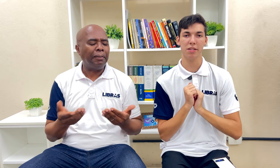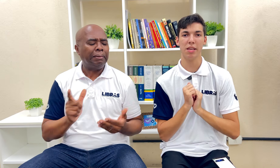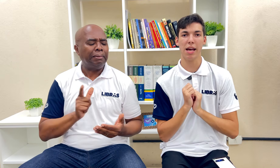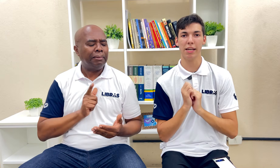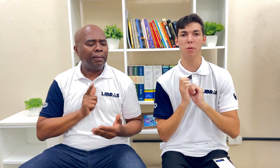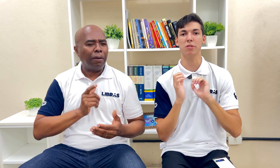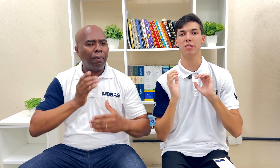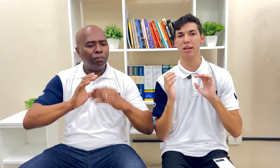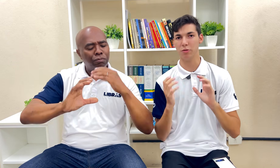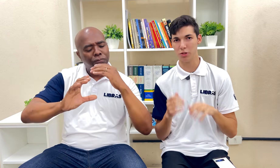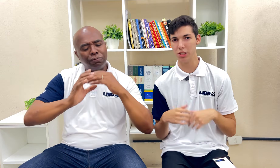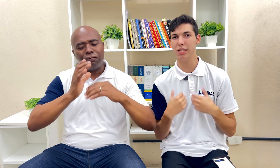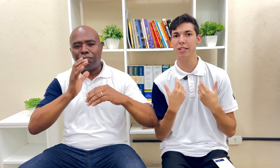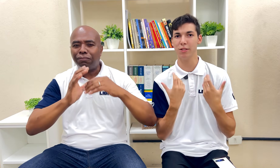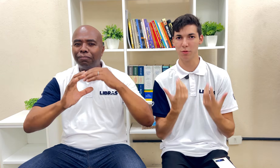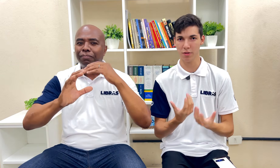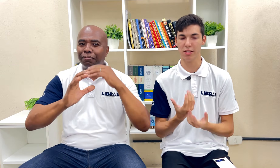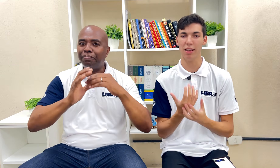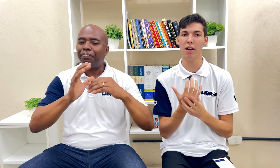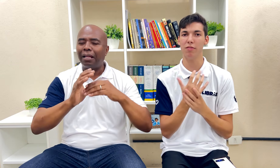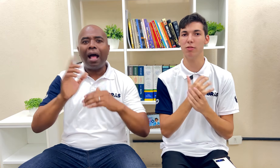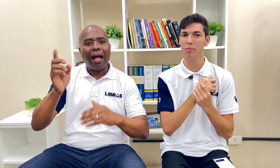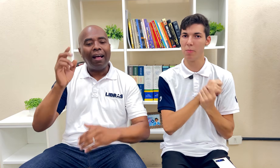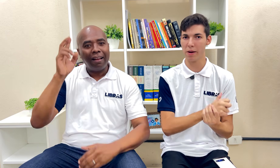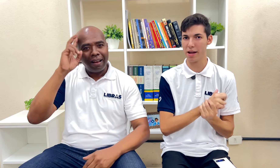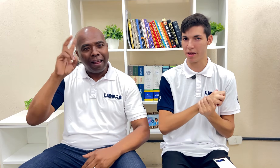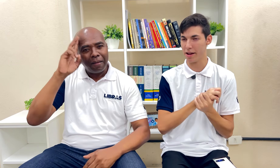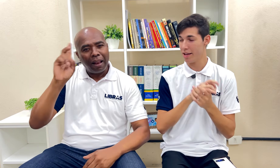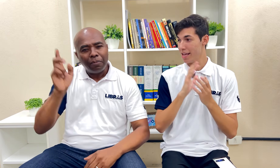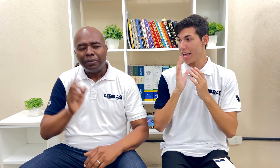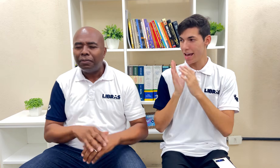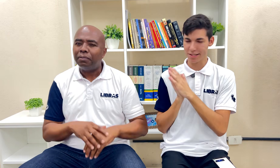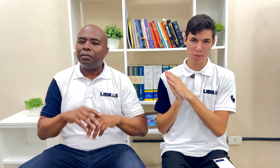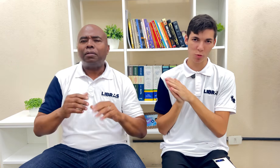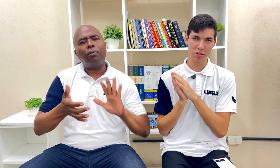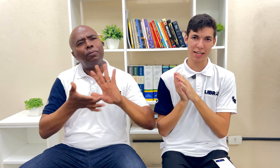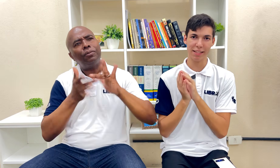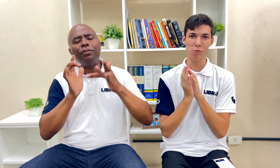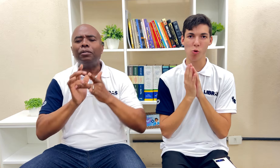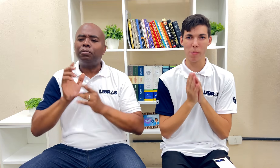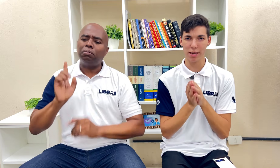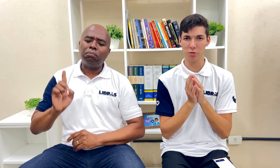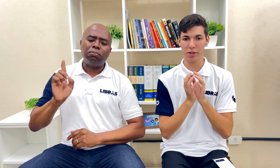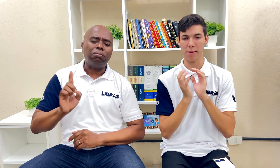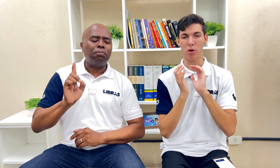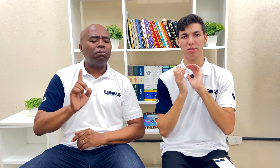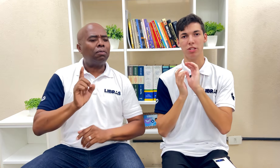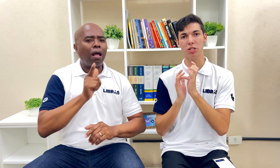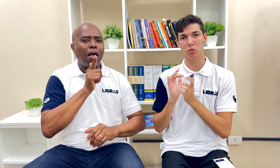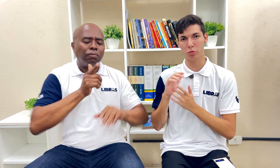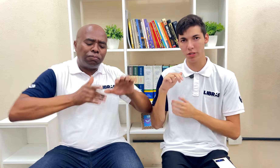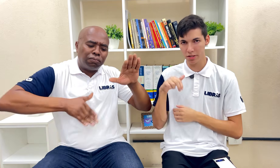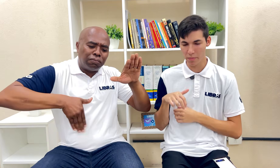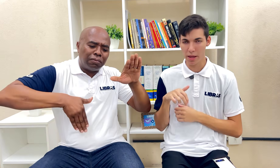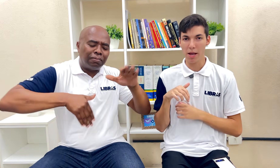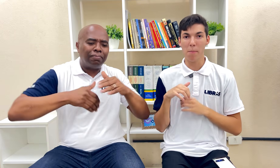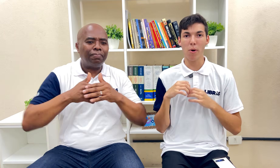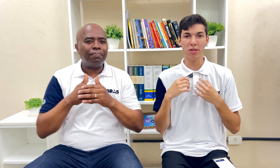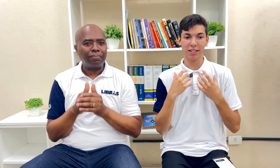que é aquela música, certo dia Jesus andava numa praia. Essa música ela tem um começo que mostra Jesus, mostra que ele